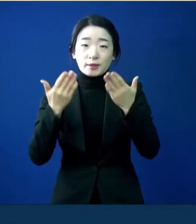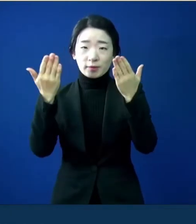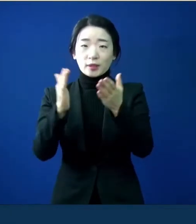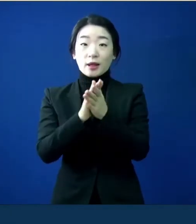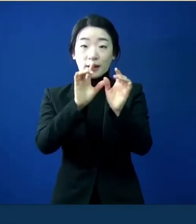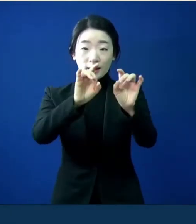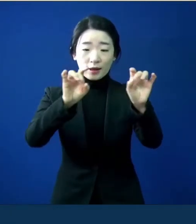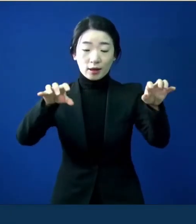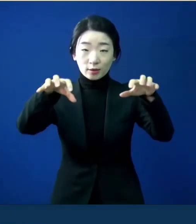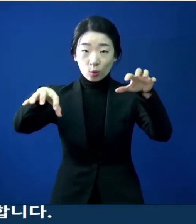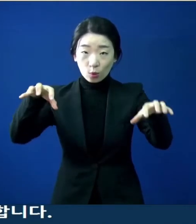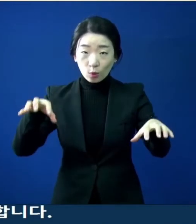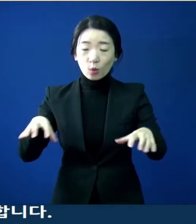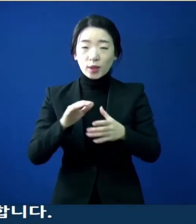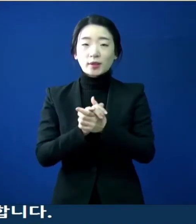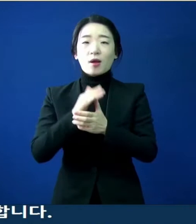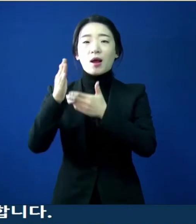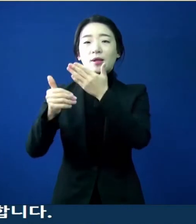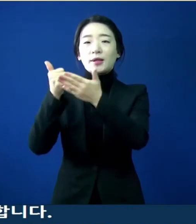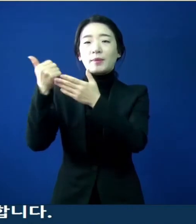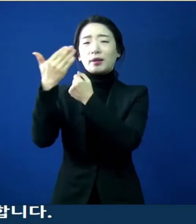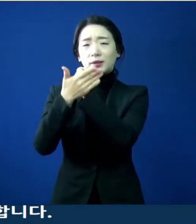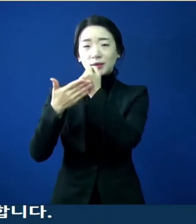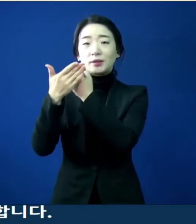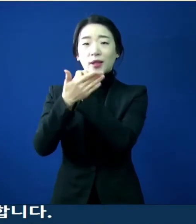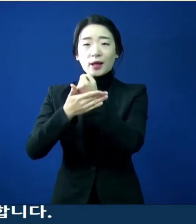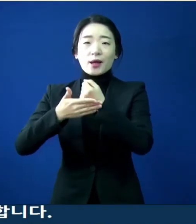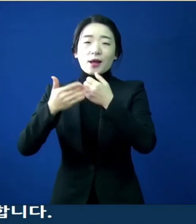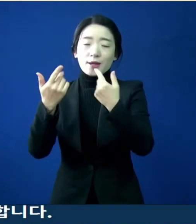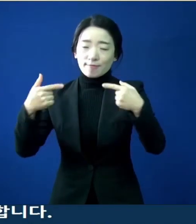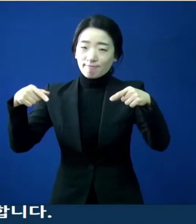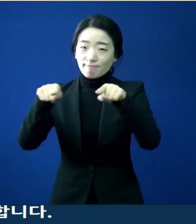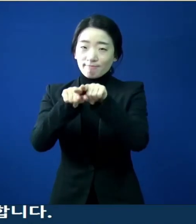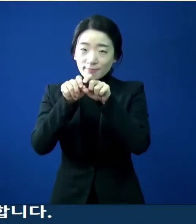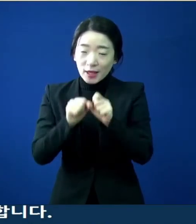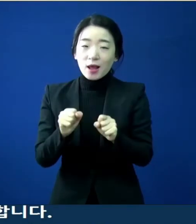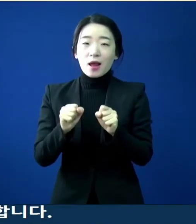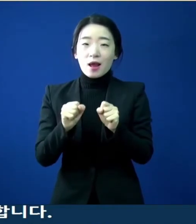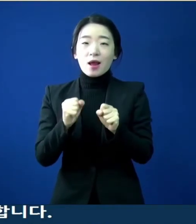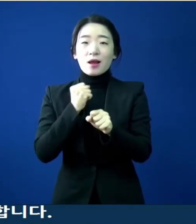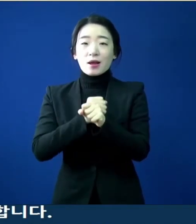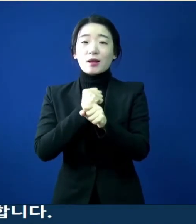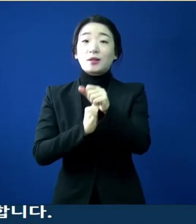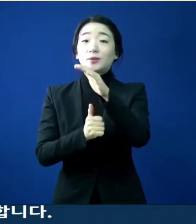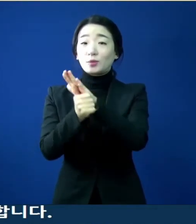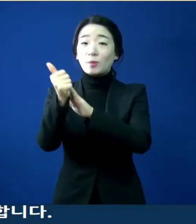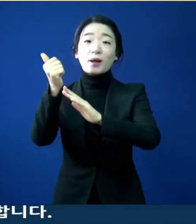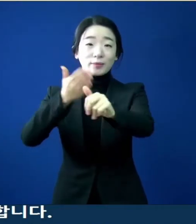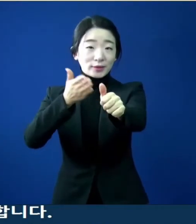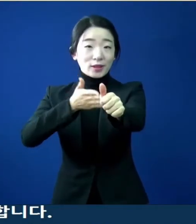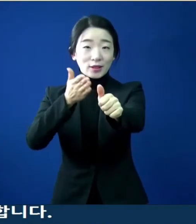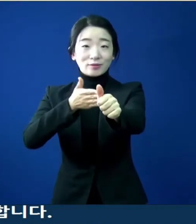주시는 특별한 은혜가 함께하기를 주 안에서 소망합니다.